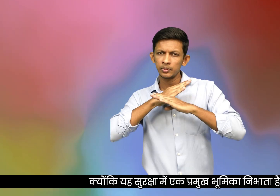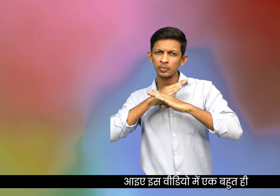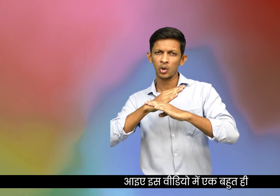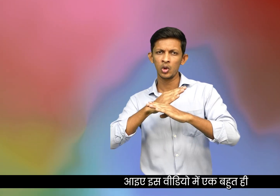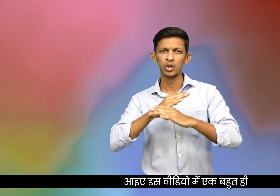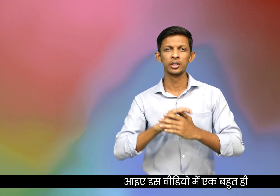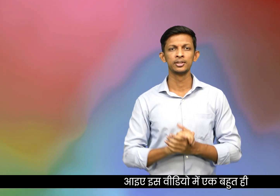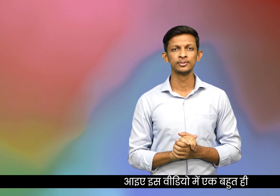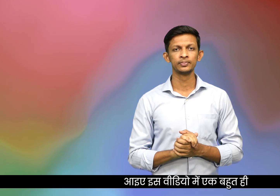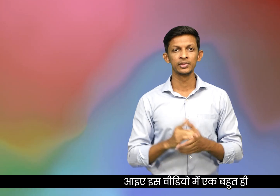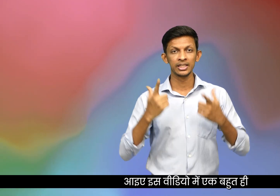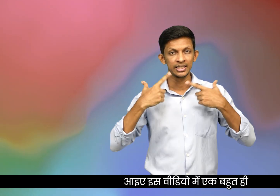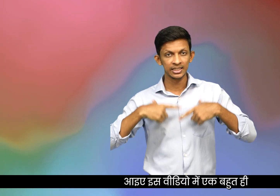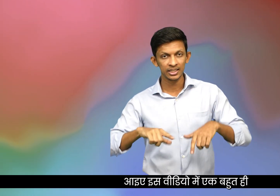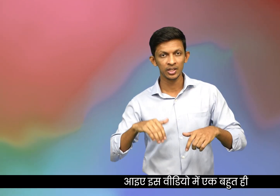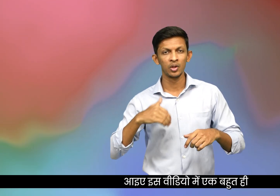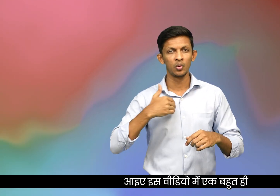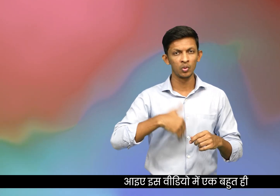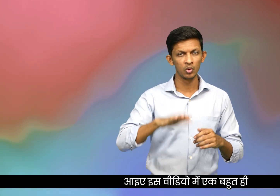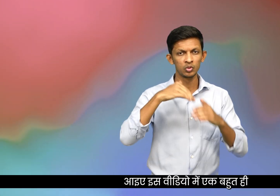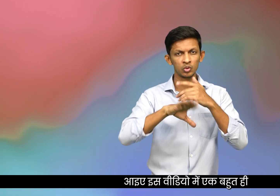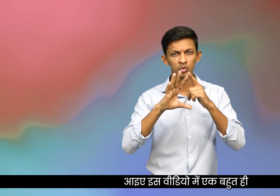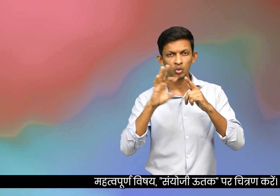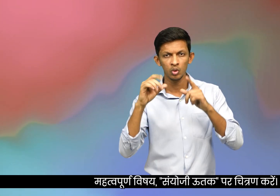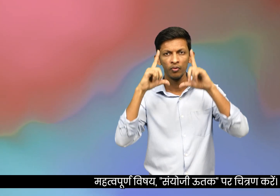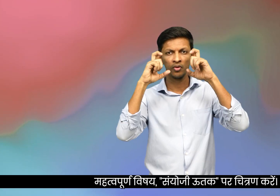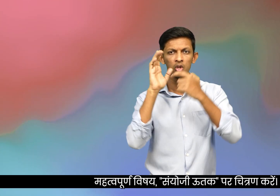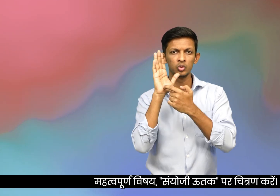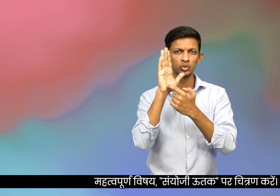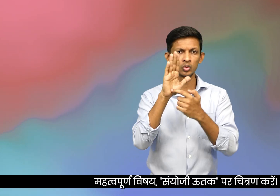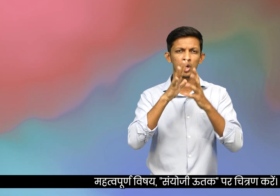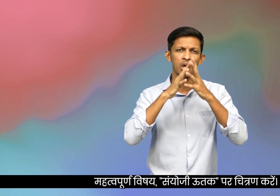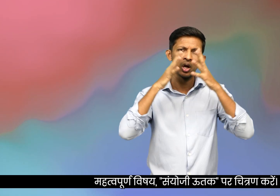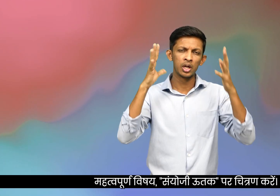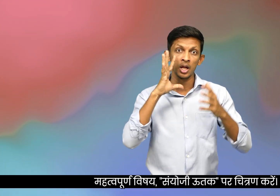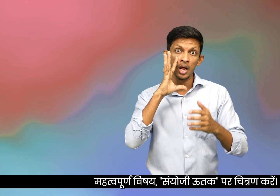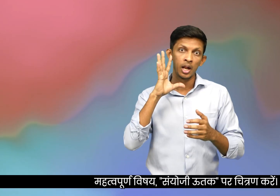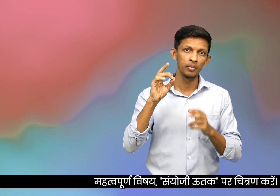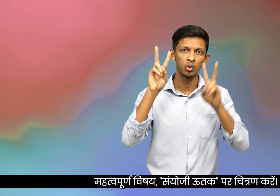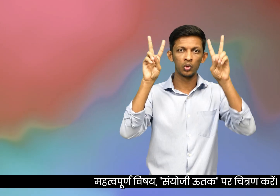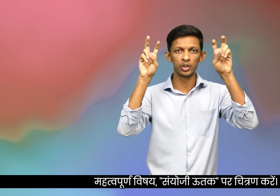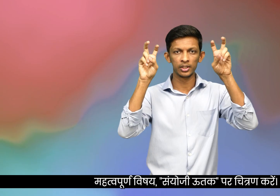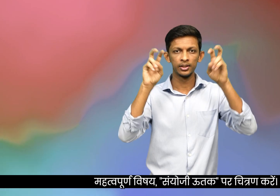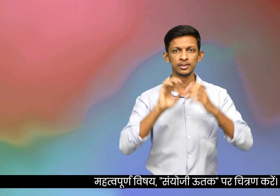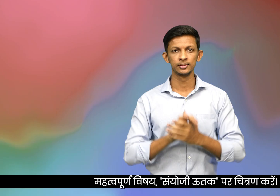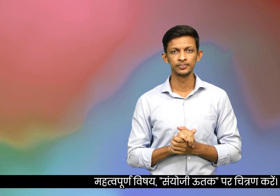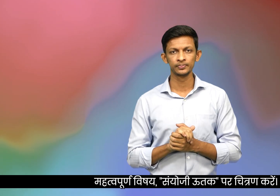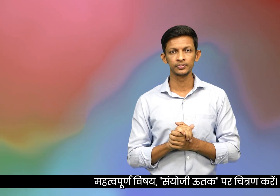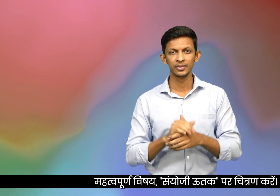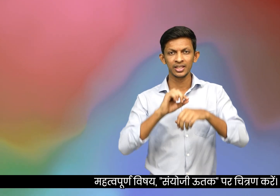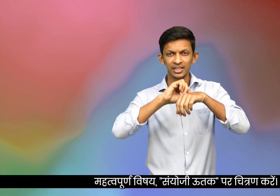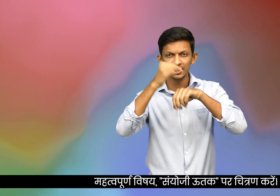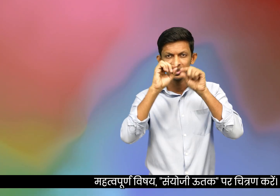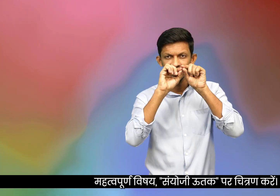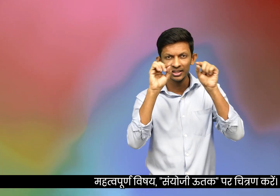है। आइए इस वीडियो में एक बहुत ही महत्वपूर्ण विषय संयोजी ऊतक पर